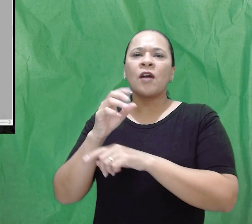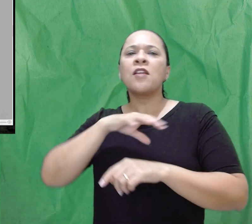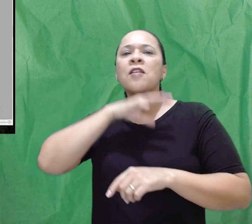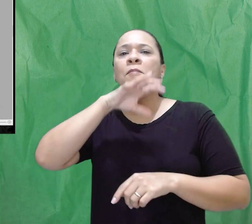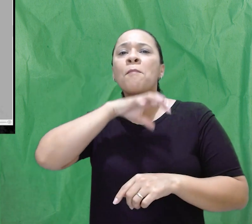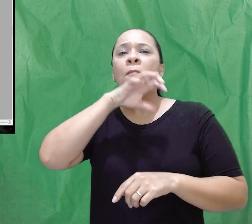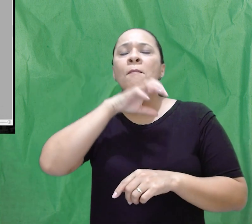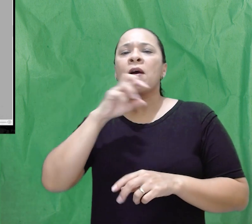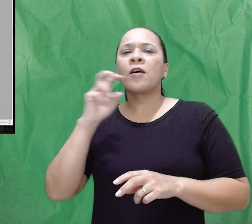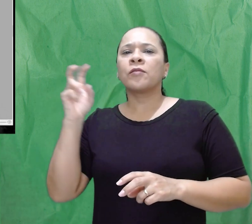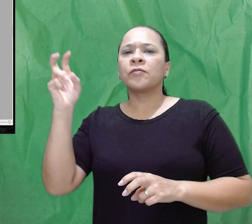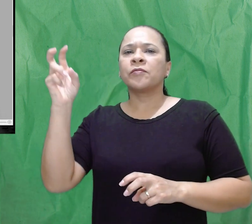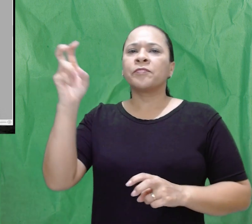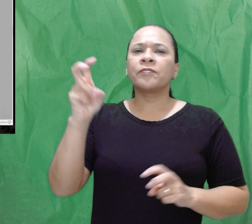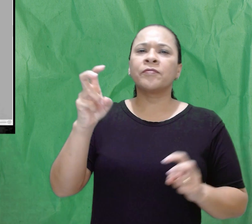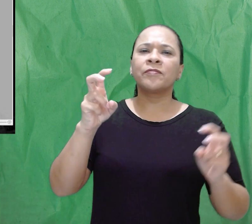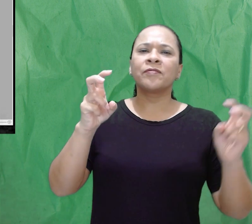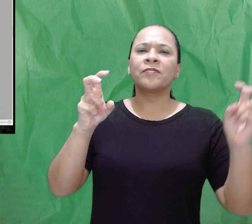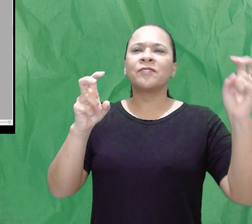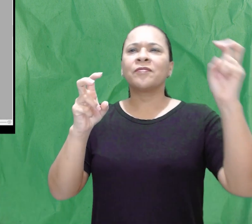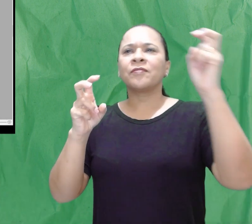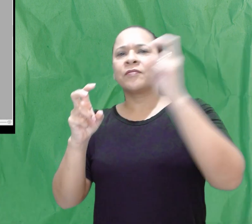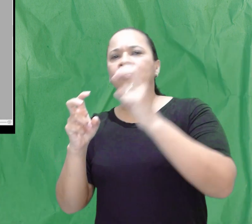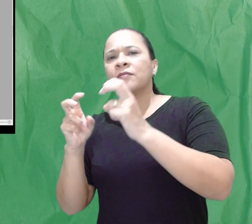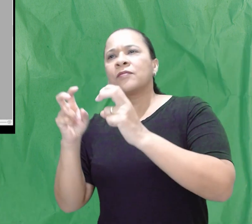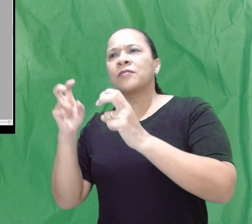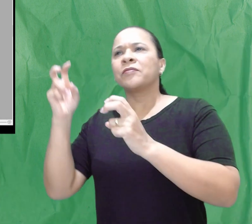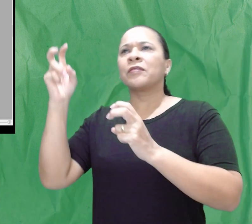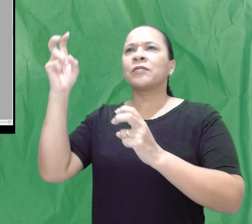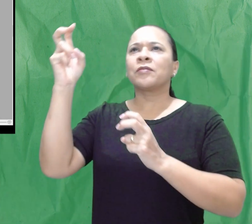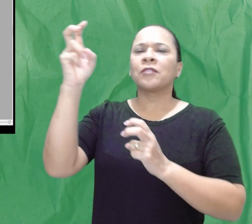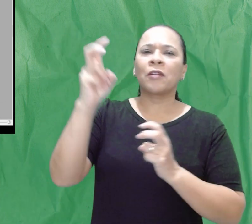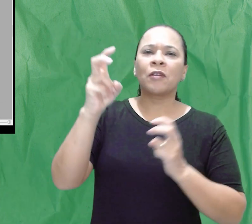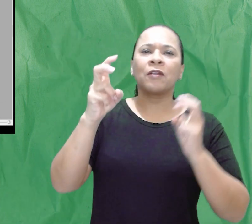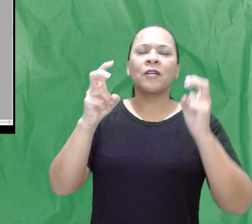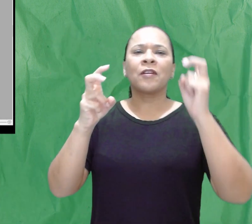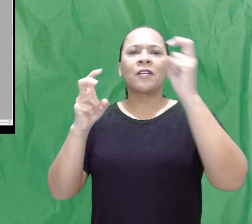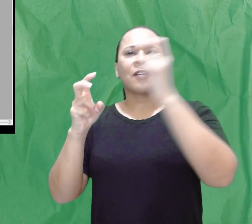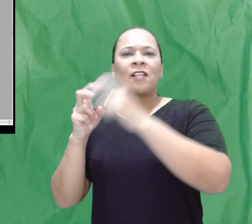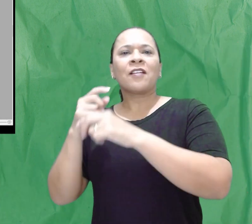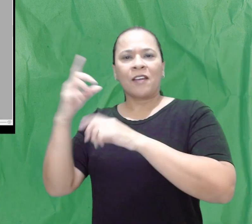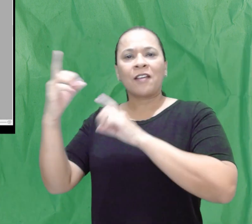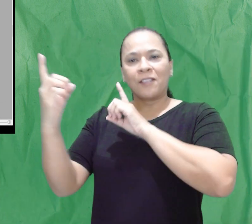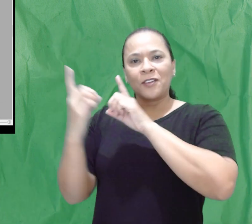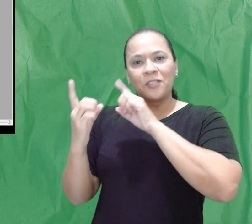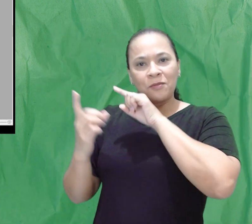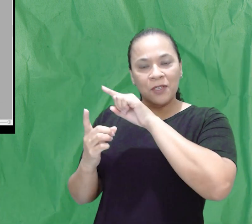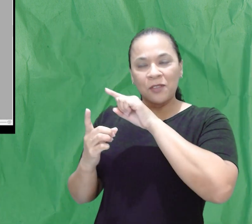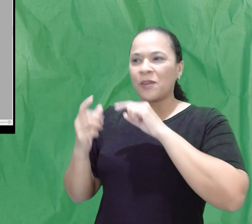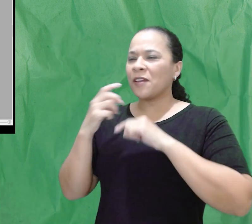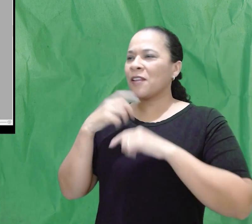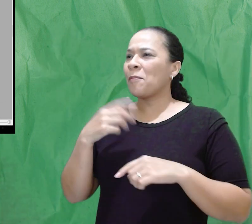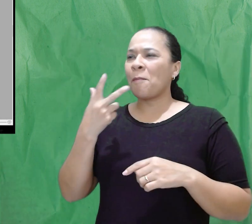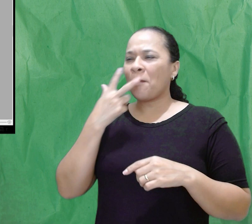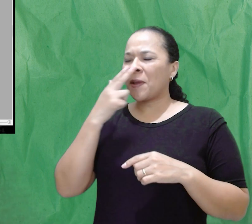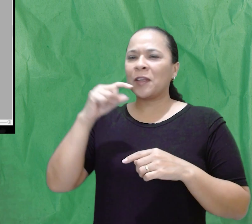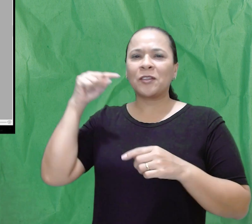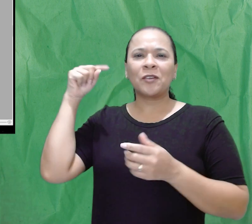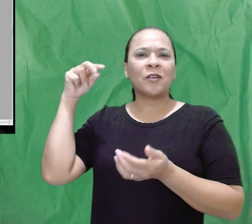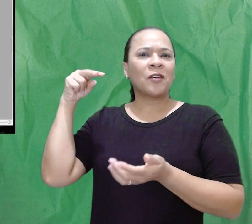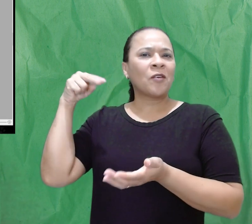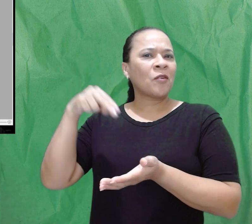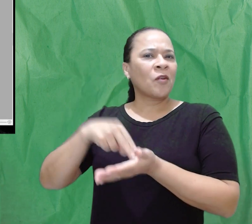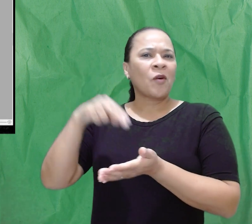gente vai ter um exemplo bem engraçado sobre um atendimento nota 1000, vamos dizer